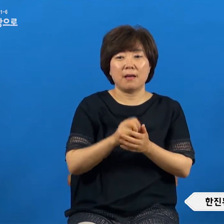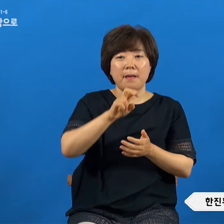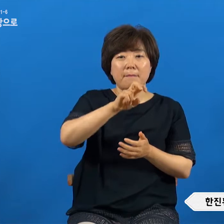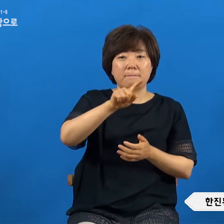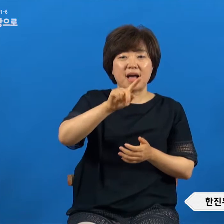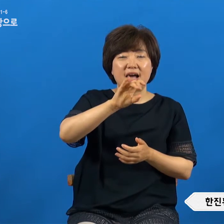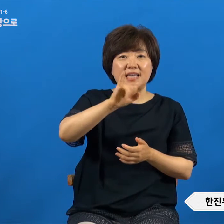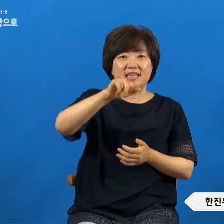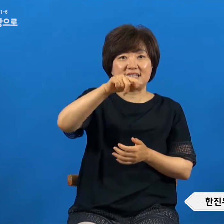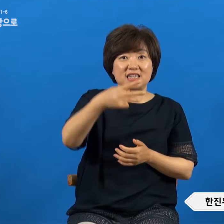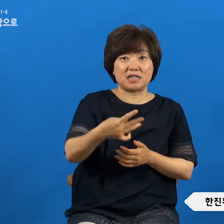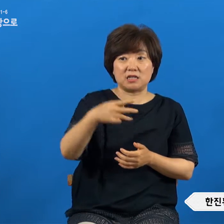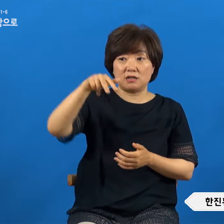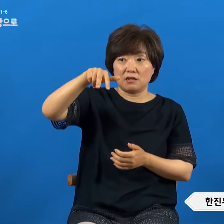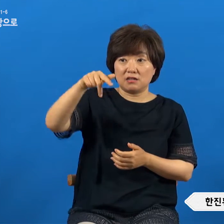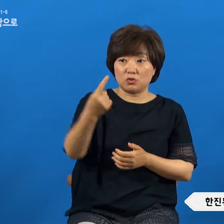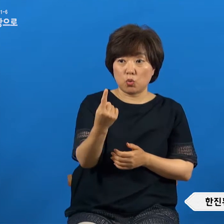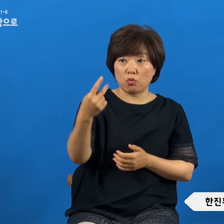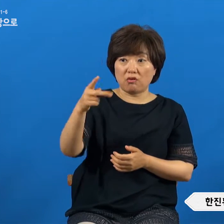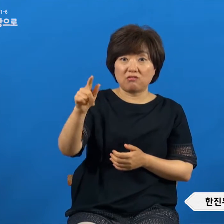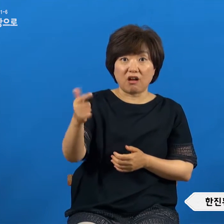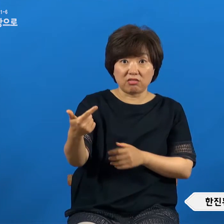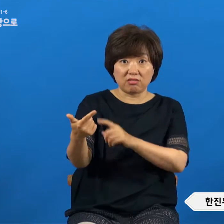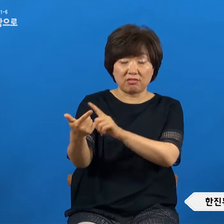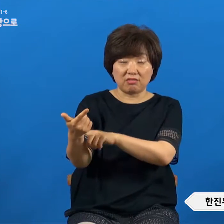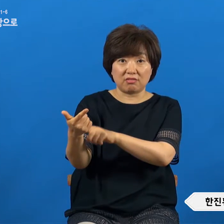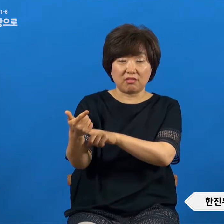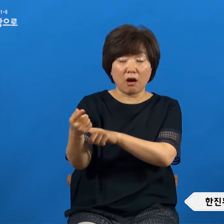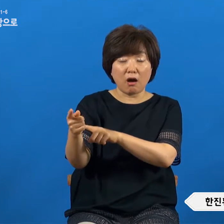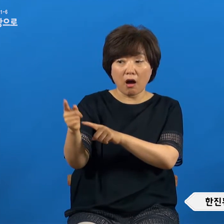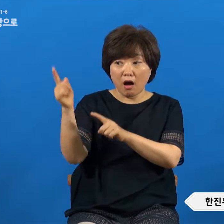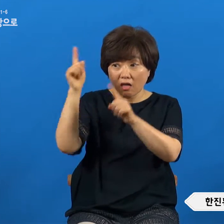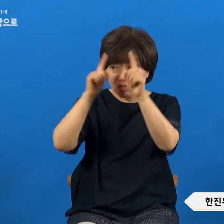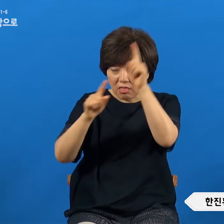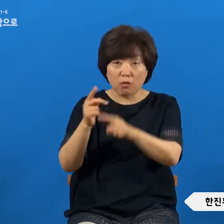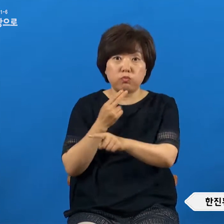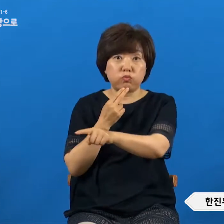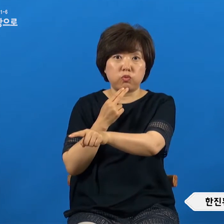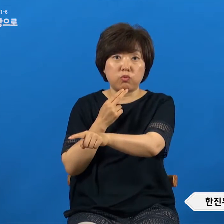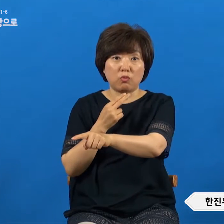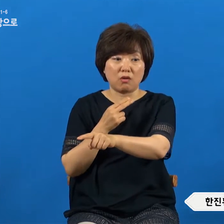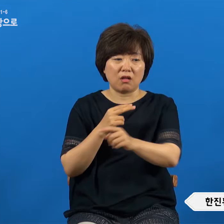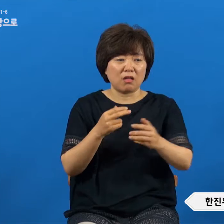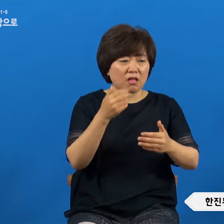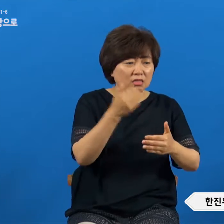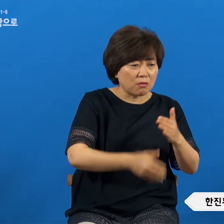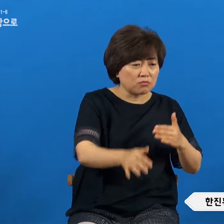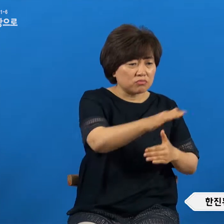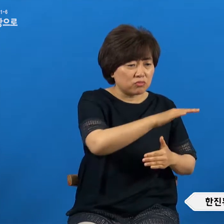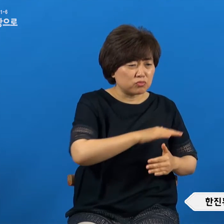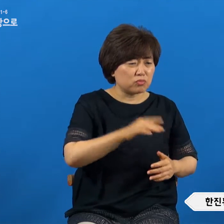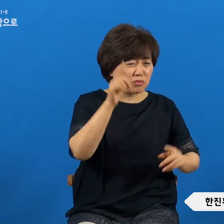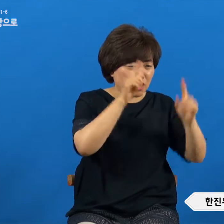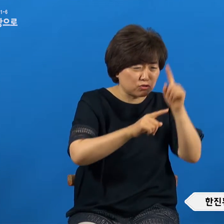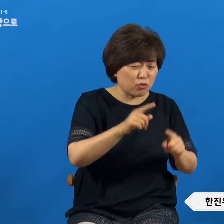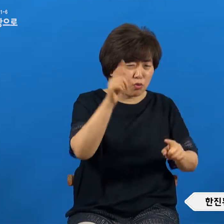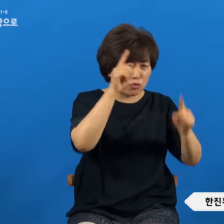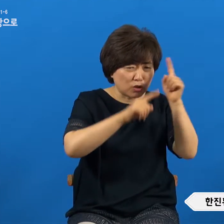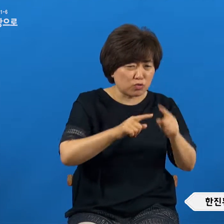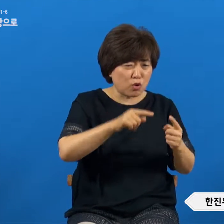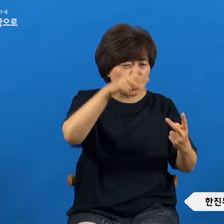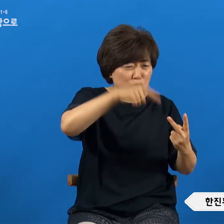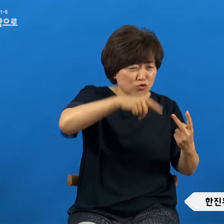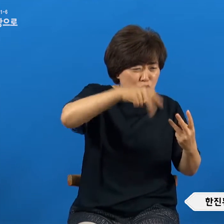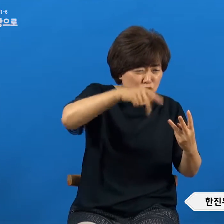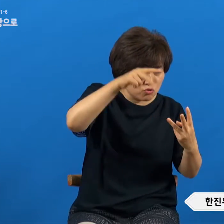없기로 아주 유명한 사람입니다. 다른 선수들은 다 시합하다가 부상을 당하고 그래서 몇 달씩